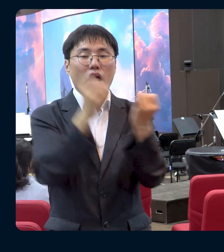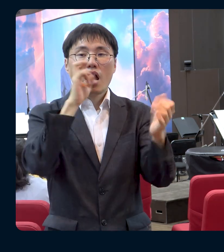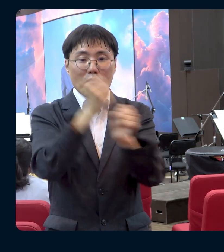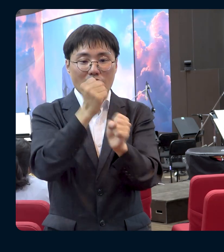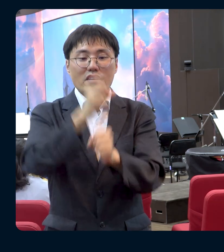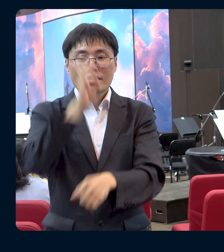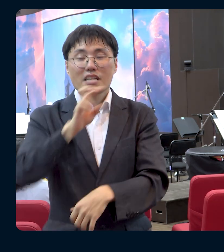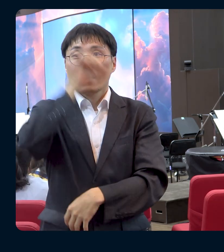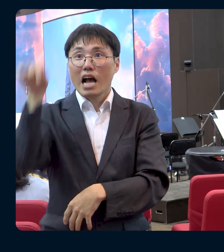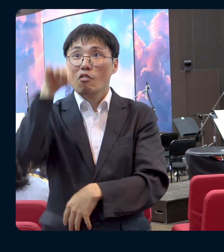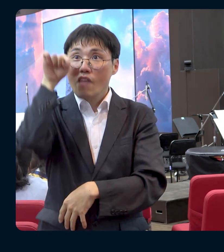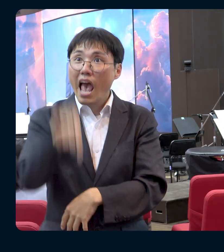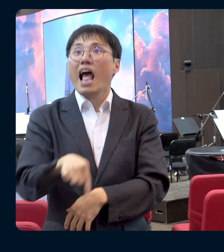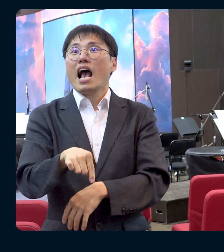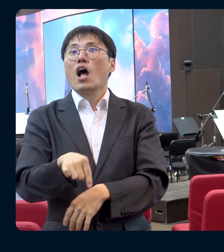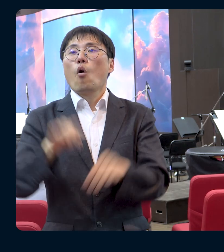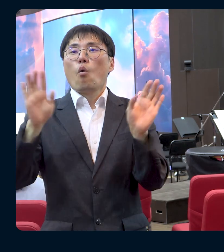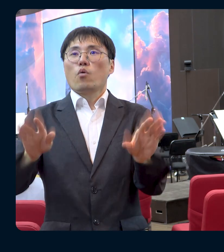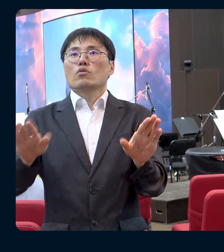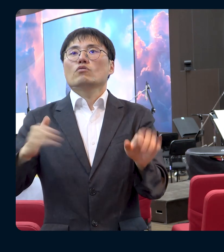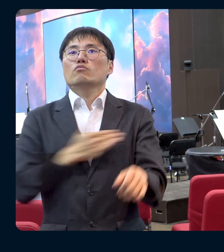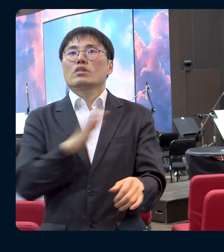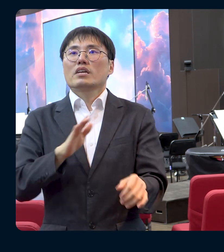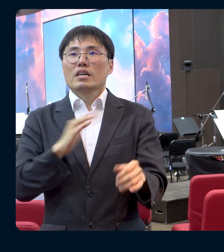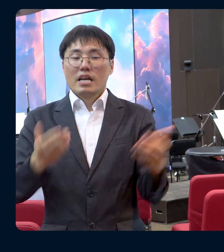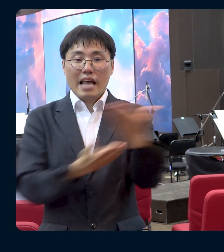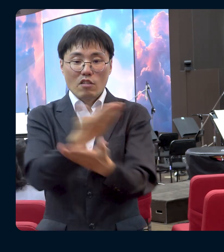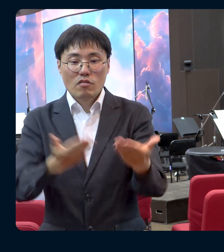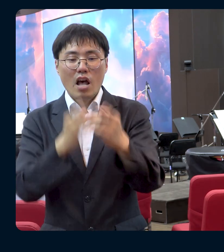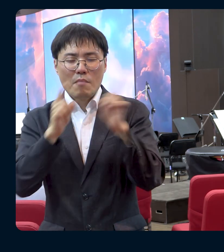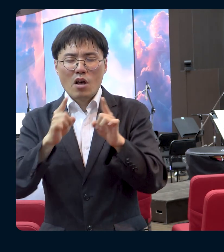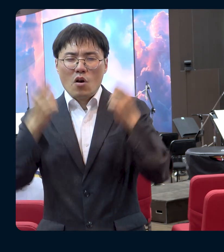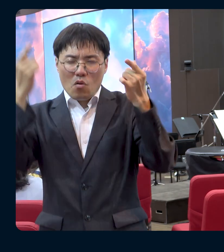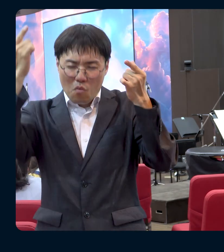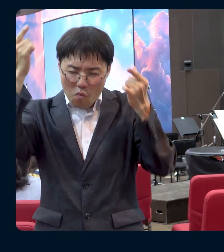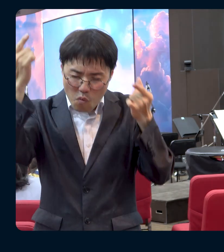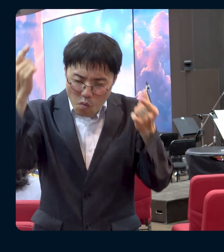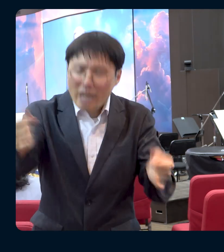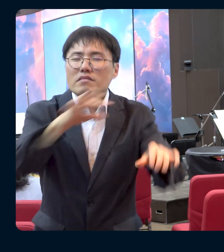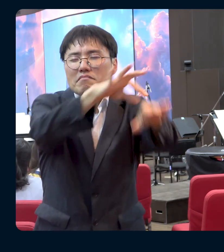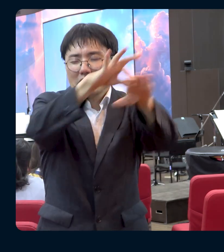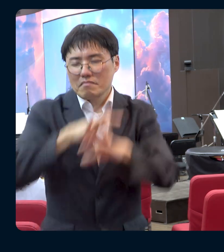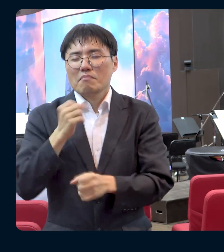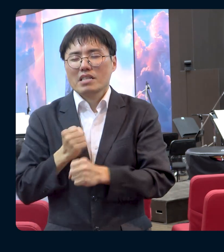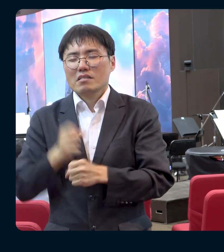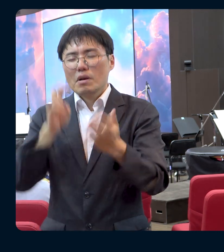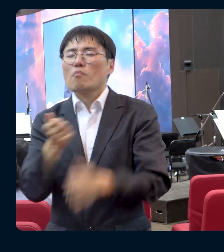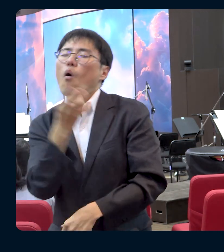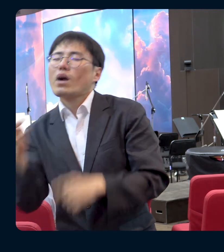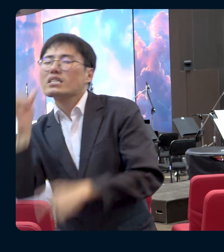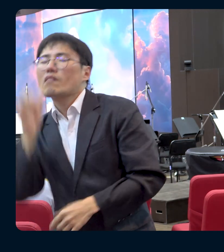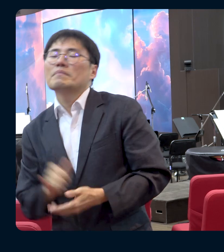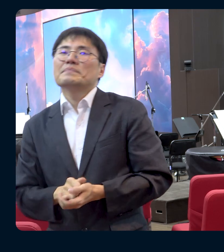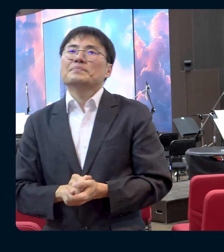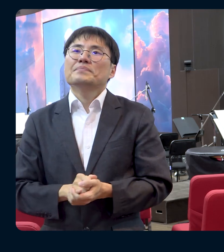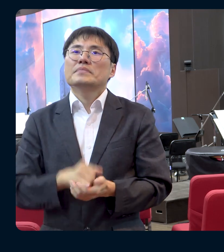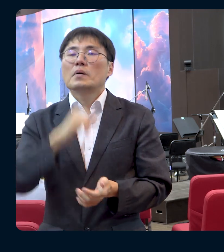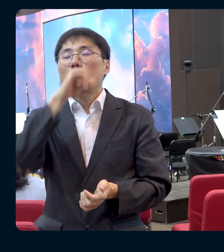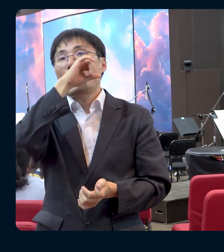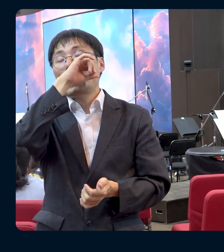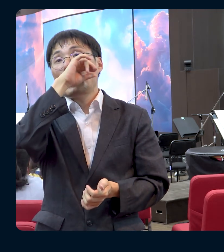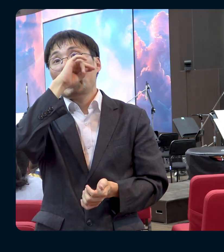이 소진영 간사가 만든 찬양 가운데 오늘 우리가 나눈 말씀을 그대로 고백한 찬양이 하나 있어서 제가 깜짝